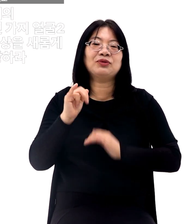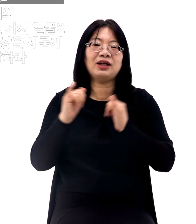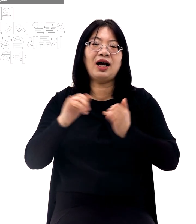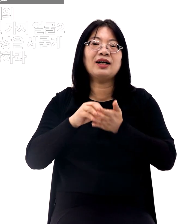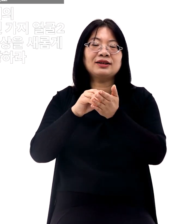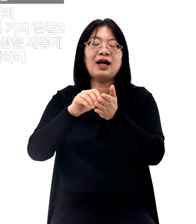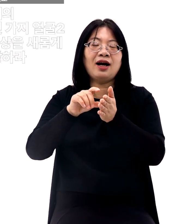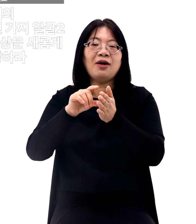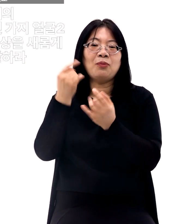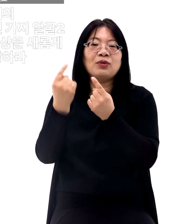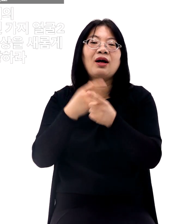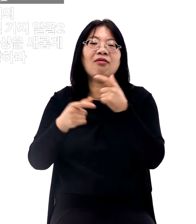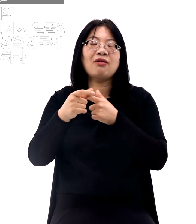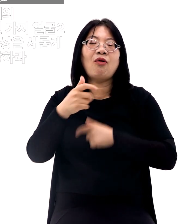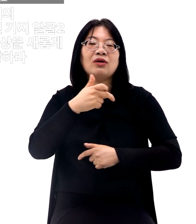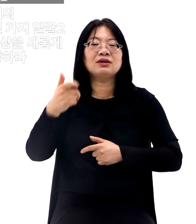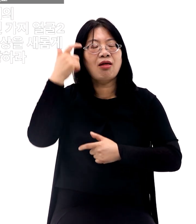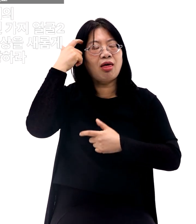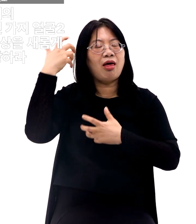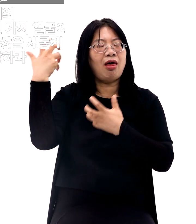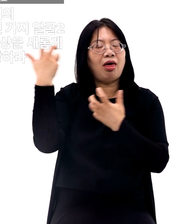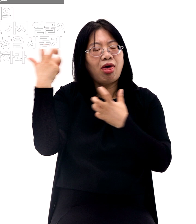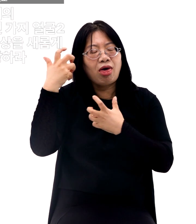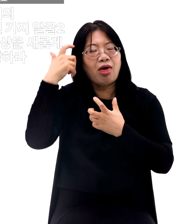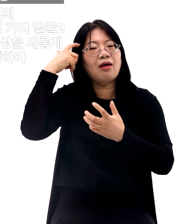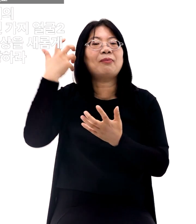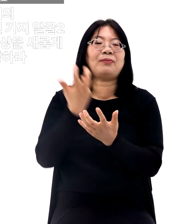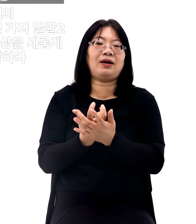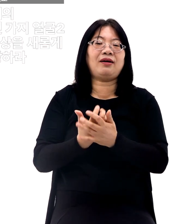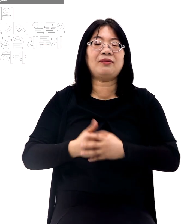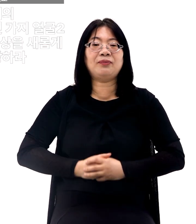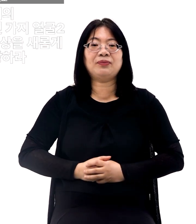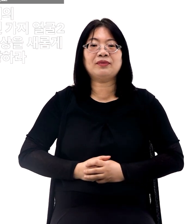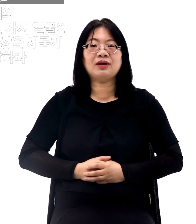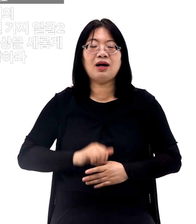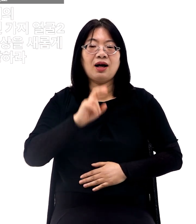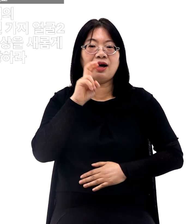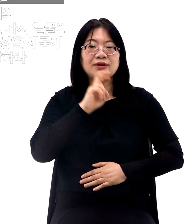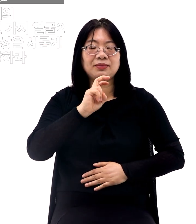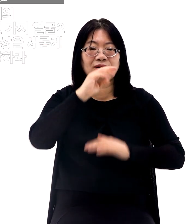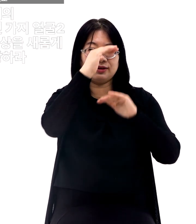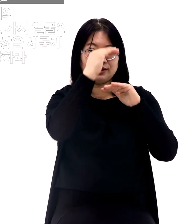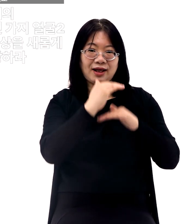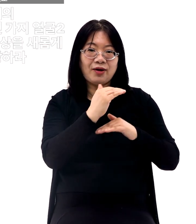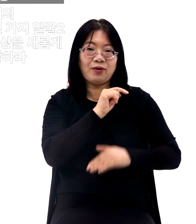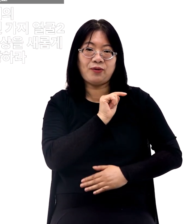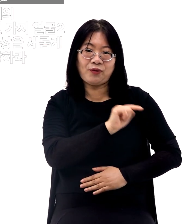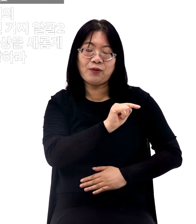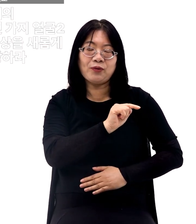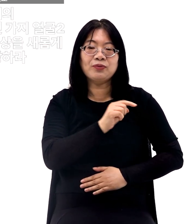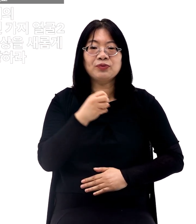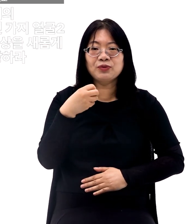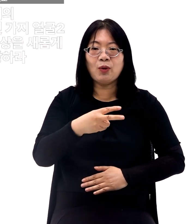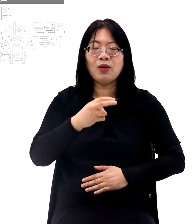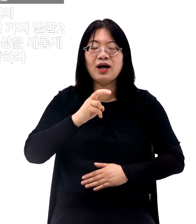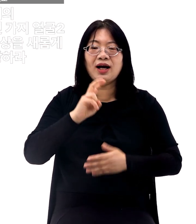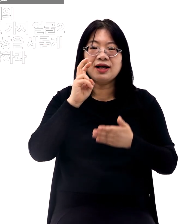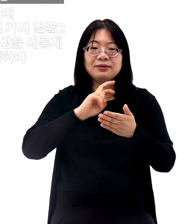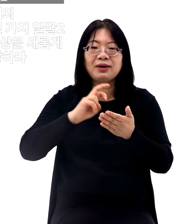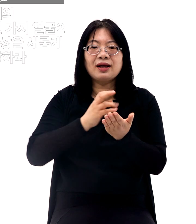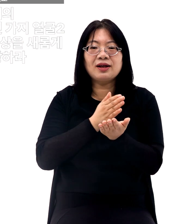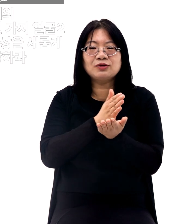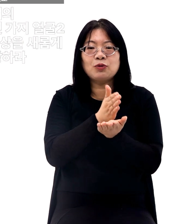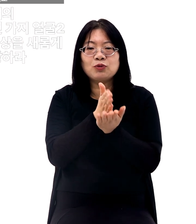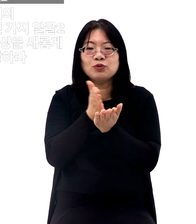충격이었어요. 엄청난 충격을 줬습니다. 음악의 내용서부터 음악의 그